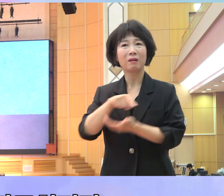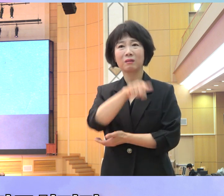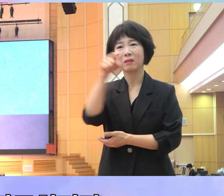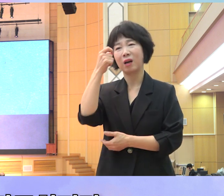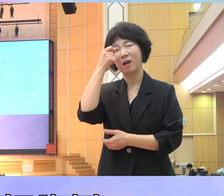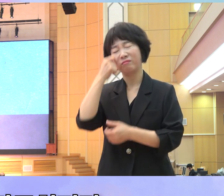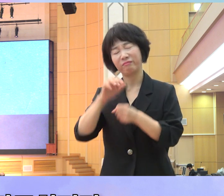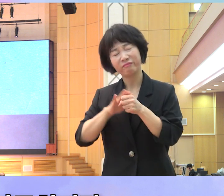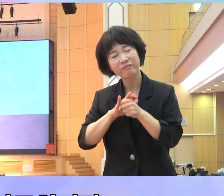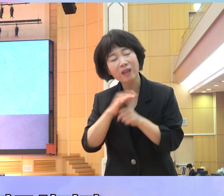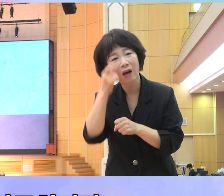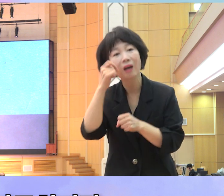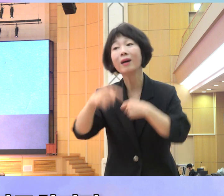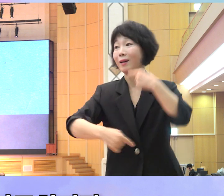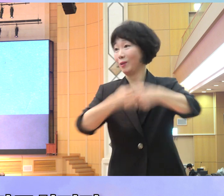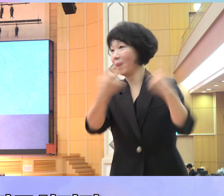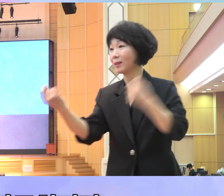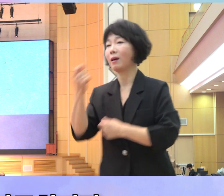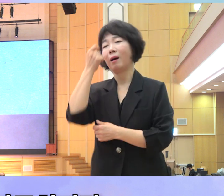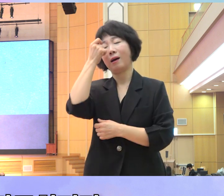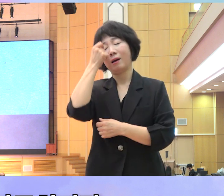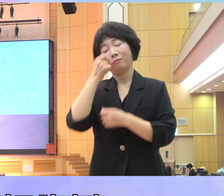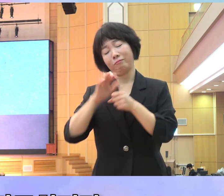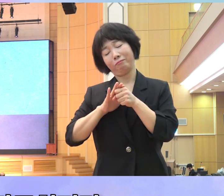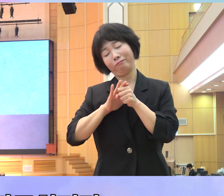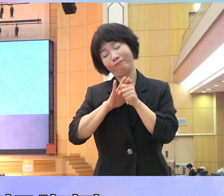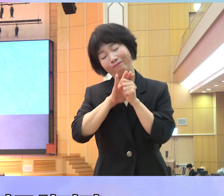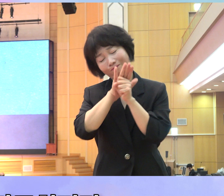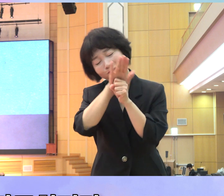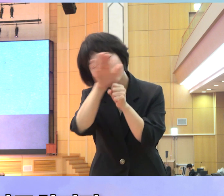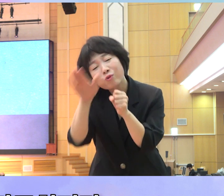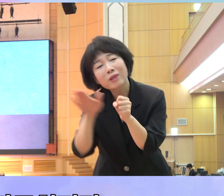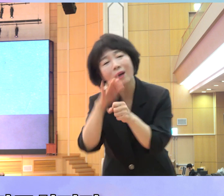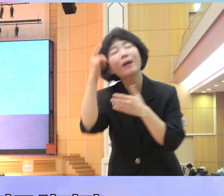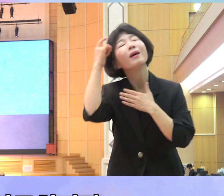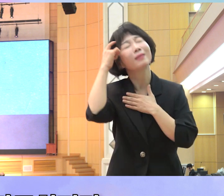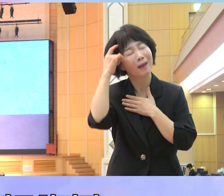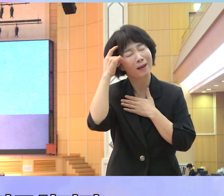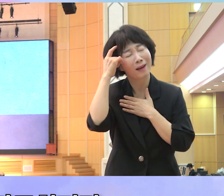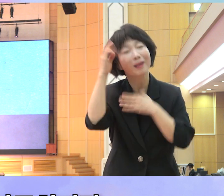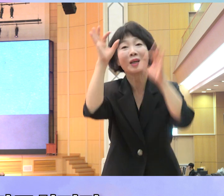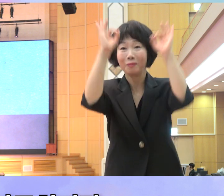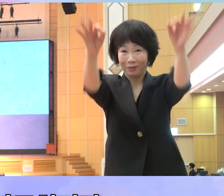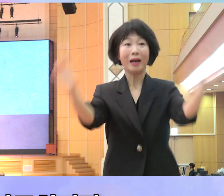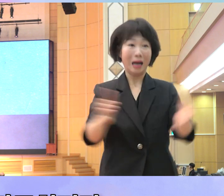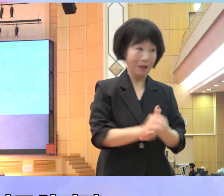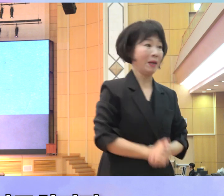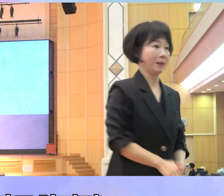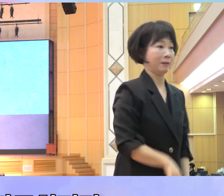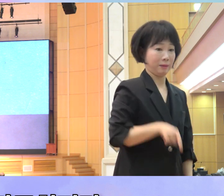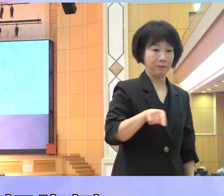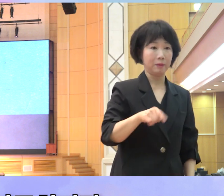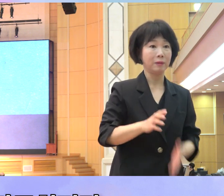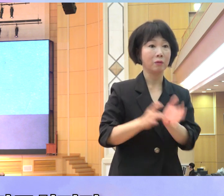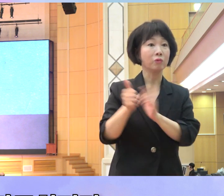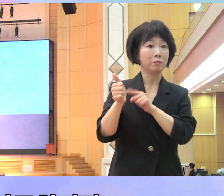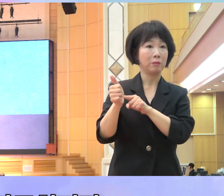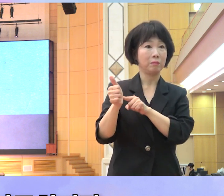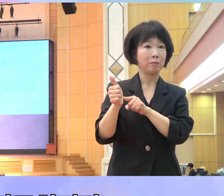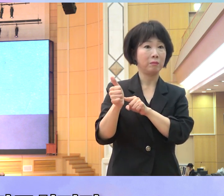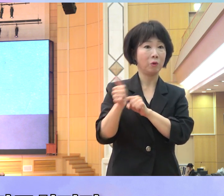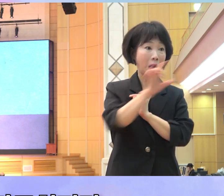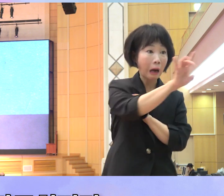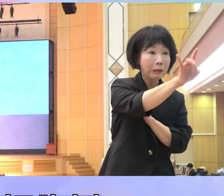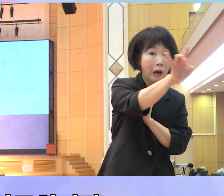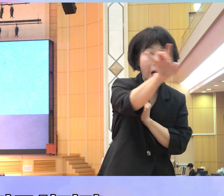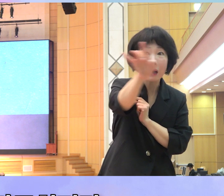불쌍히 여기사. 따라하겠습니다. 불쌍히 여기사. 이걸 요한복음 3장